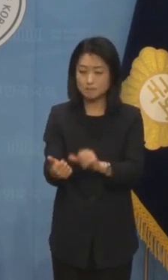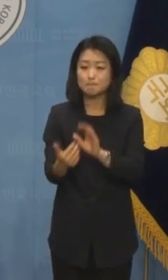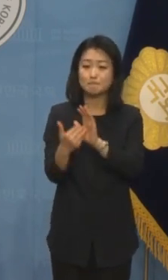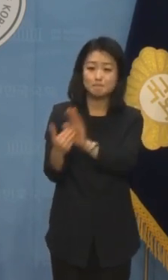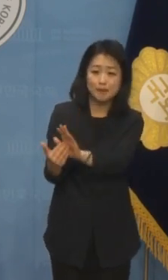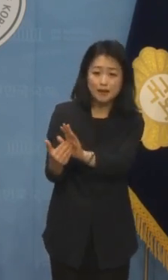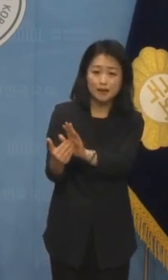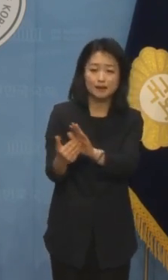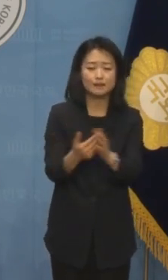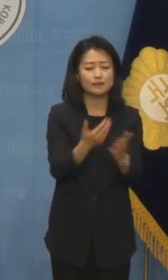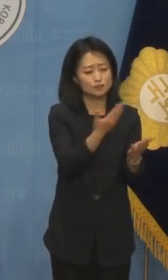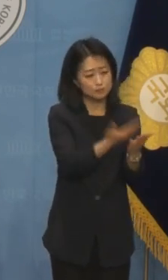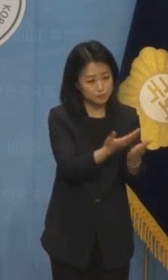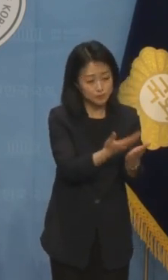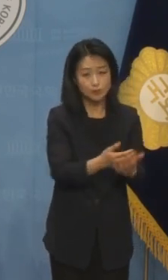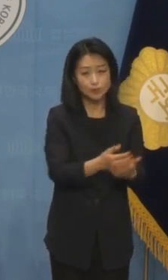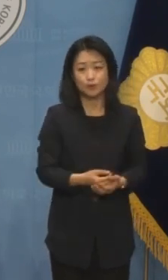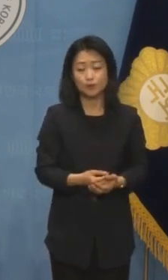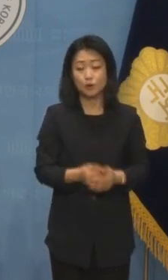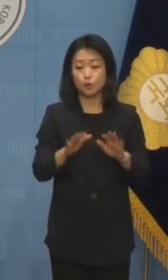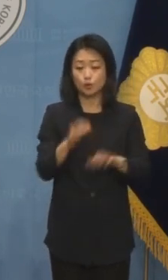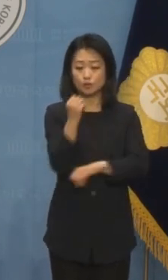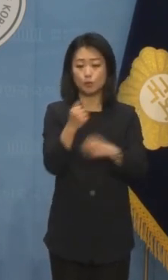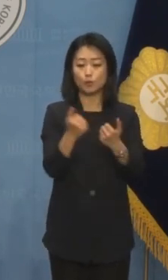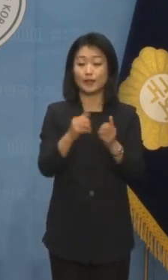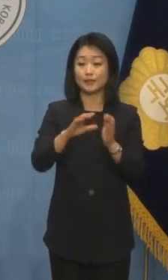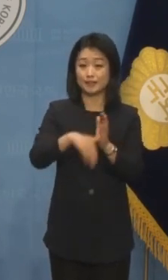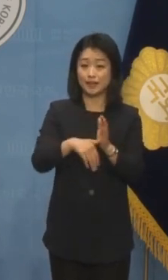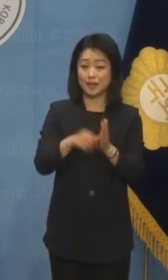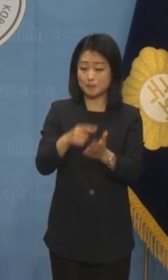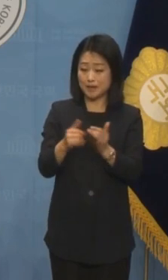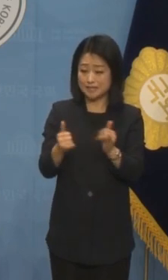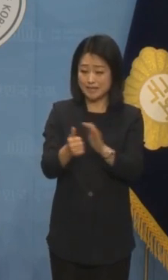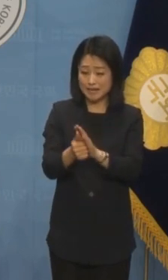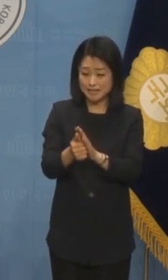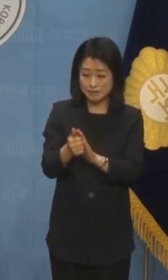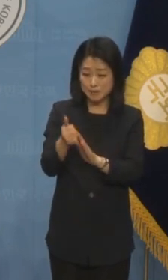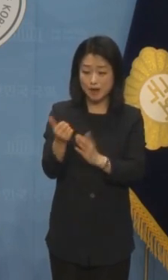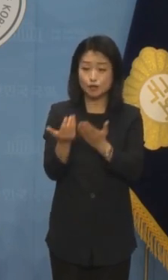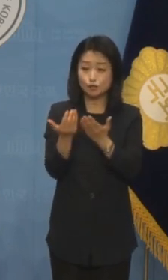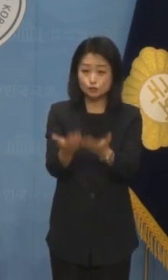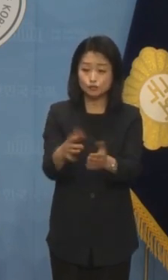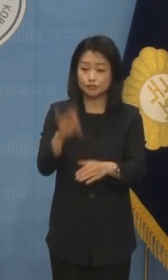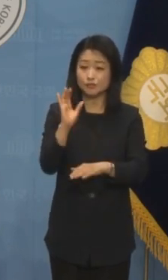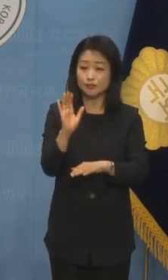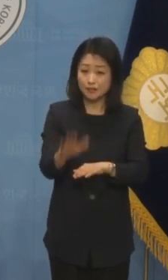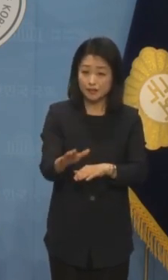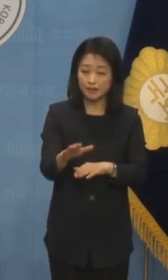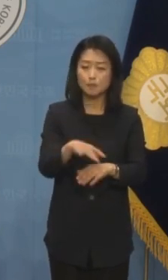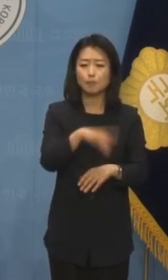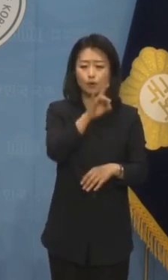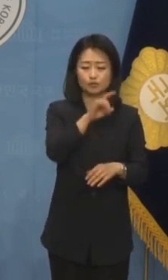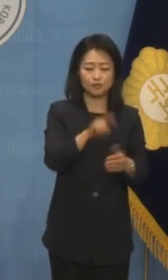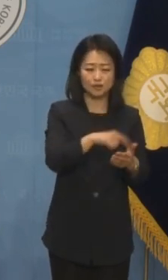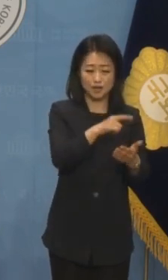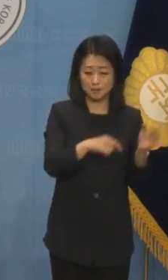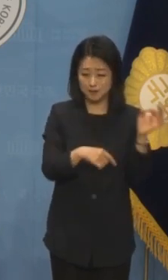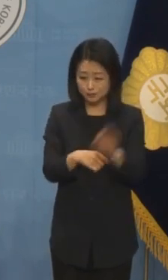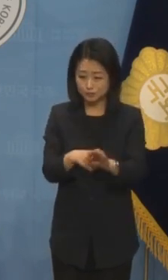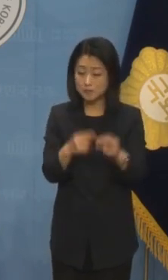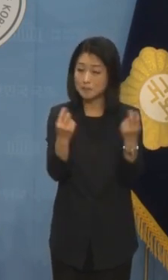책임을 통감하십시오. 오는 본회의에서 피해자들의 희망으로 나아가는 첫걸음인 선구제 후회수 방안을